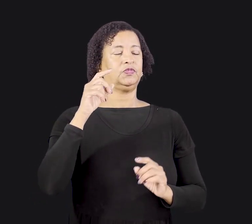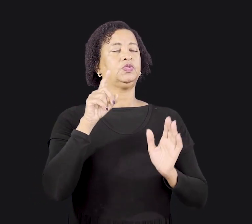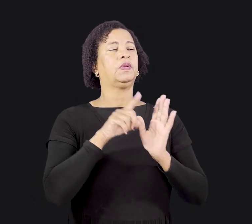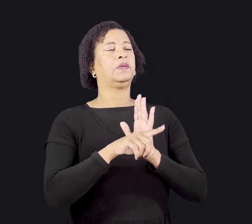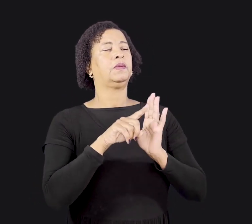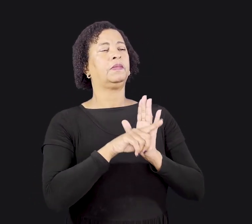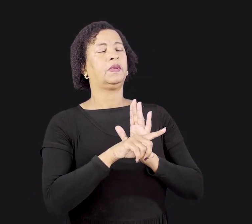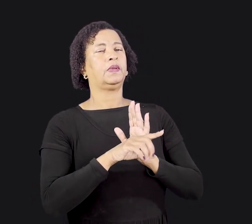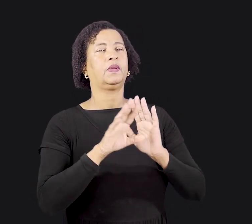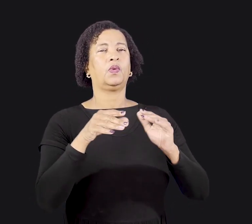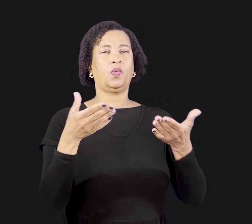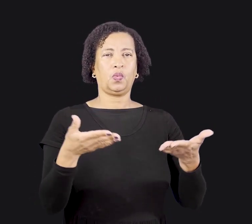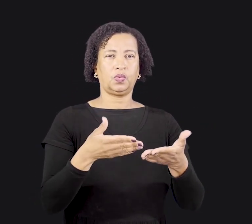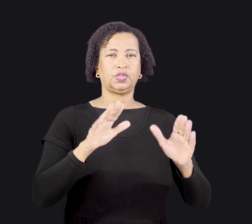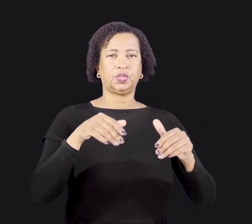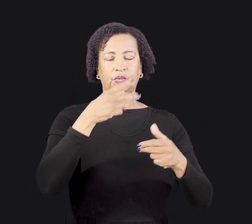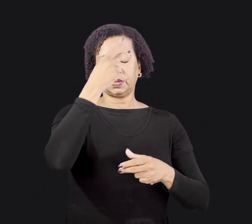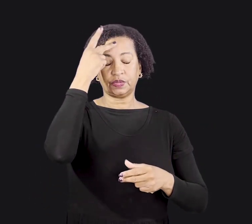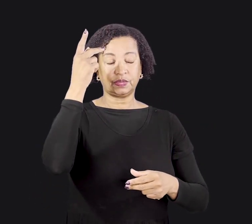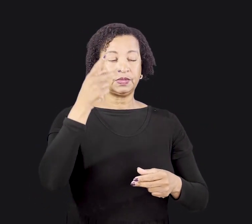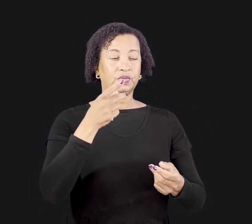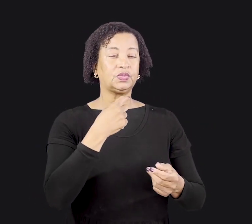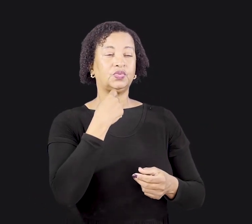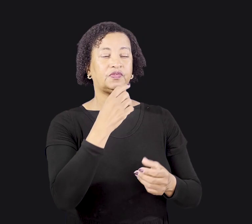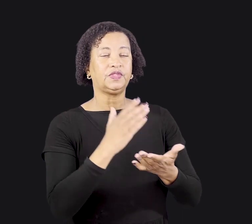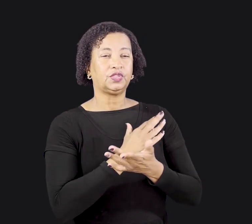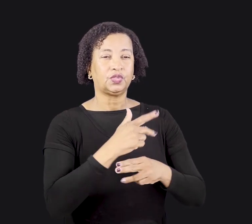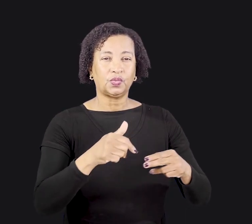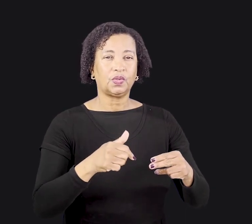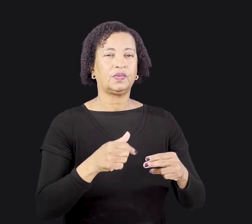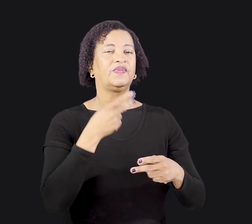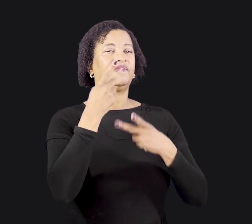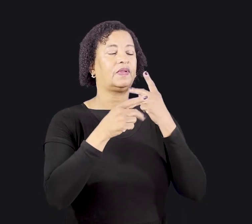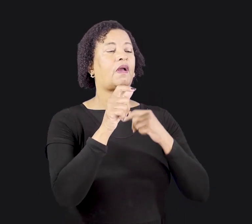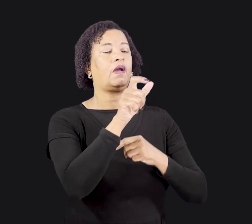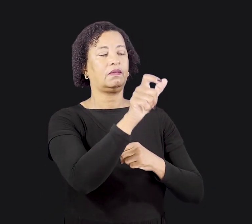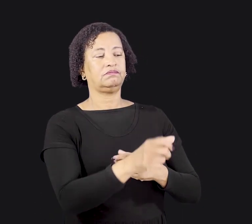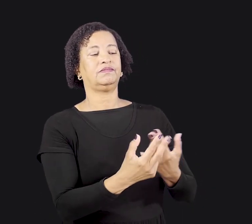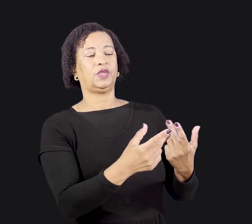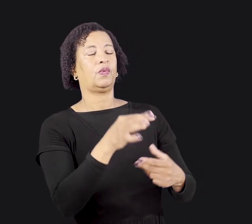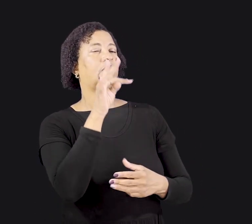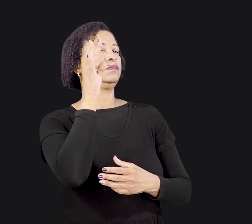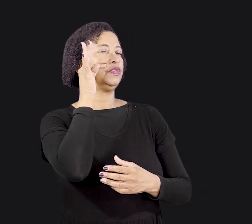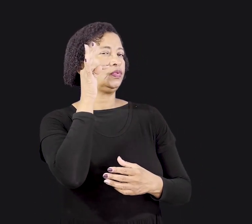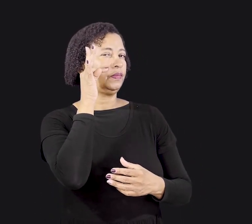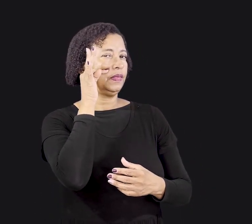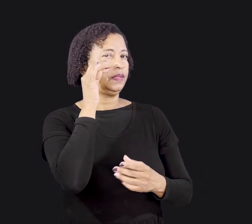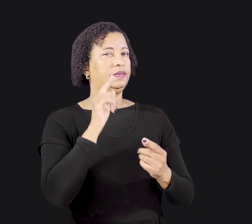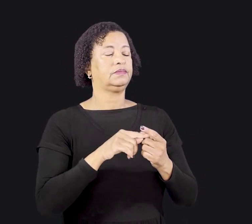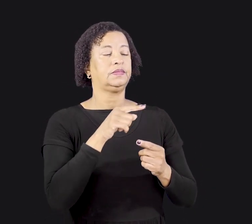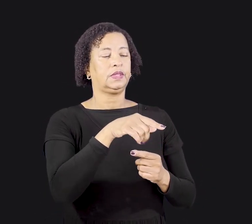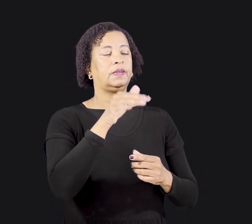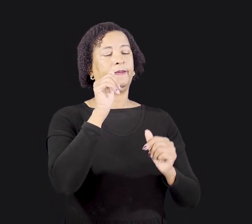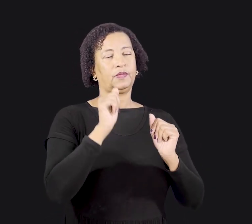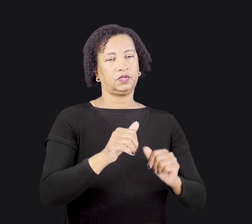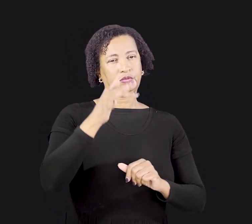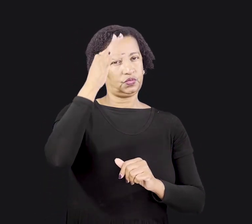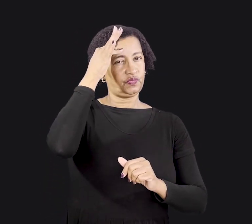quando alguém duvida das coisas, dizemos que essa pessoa é como Tomé. Provavelmente ele era o filósofo do grupo dos 12, porque